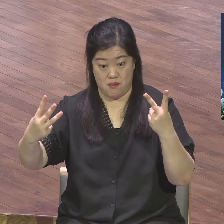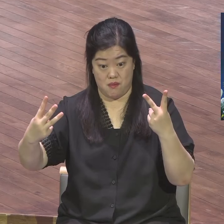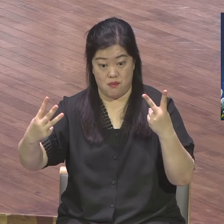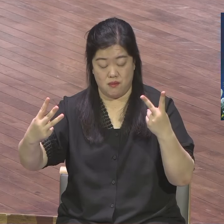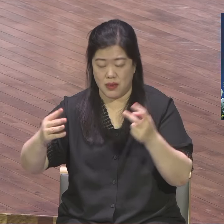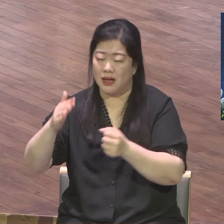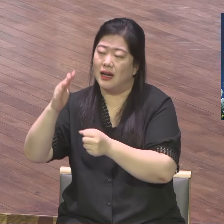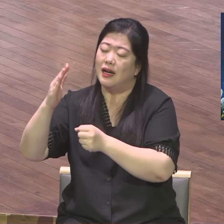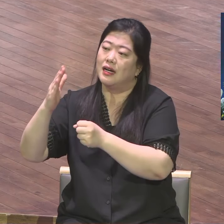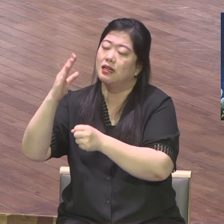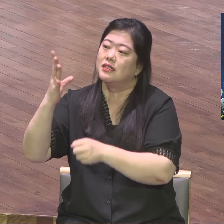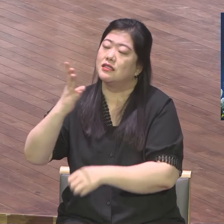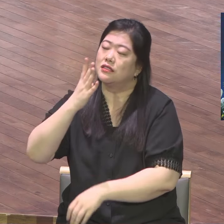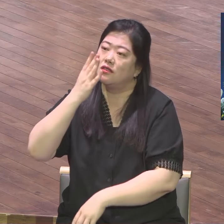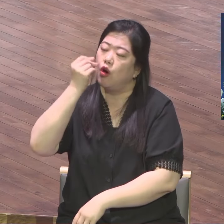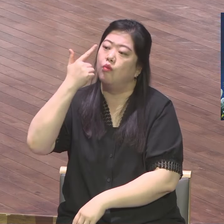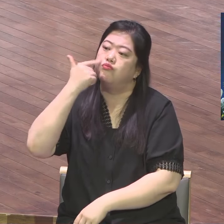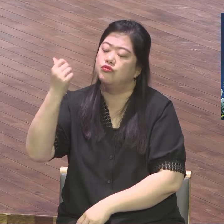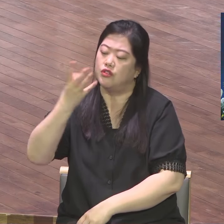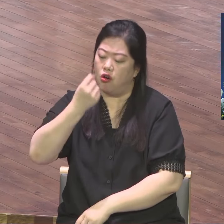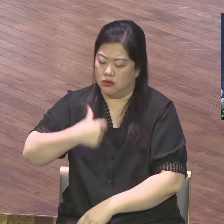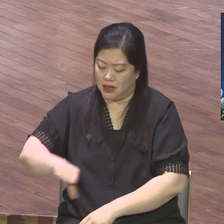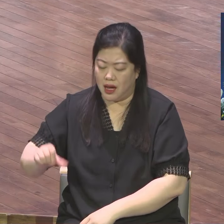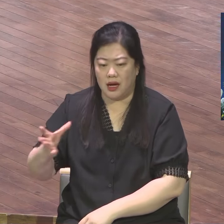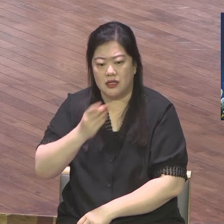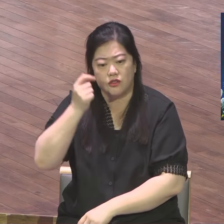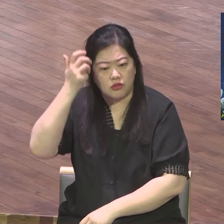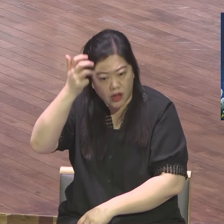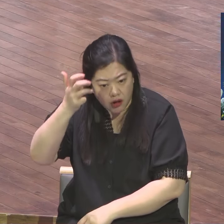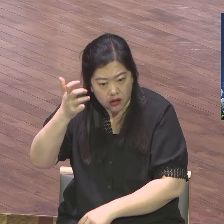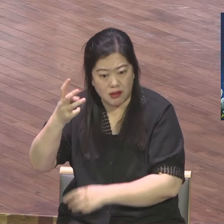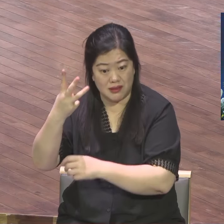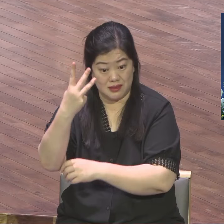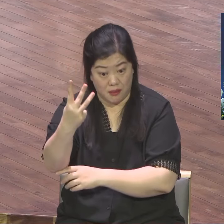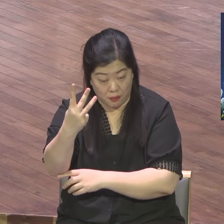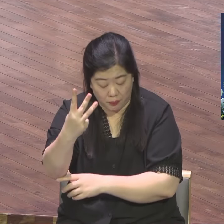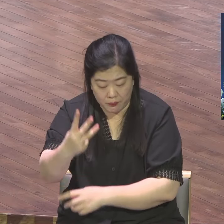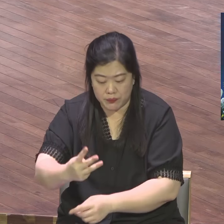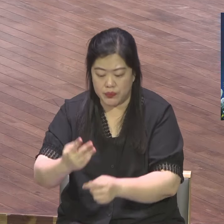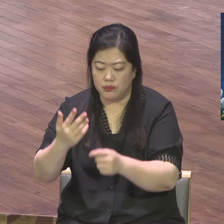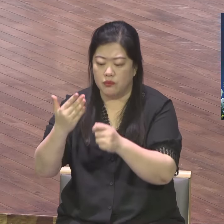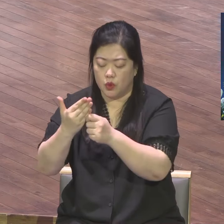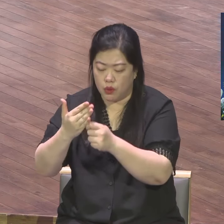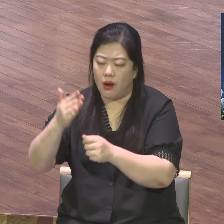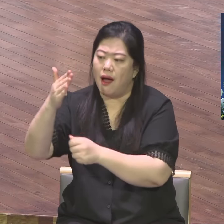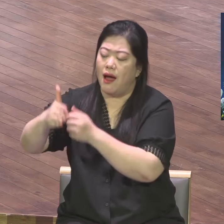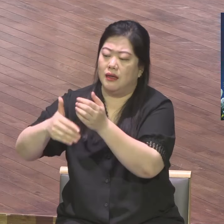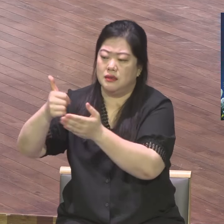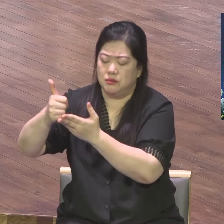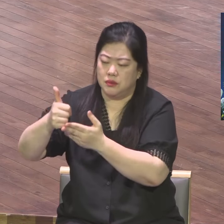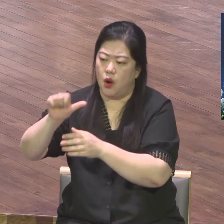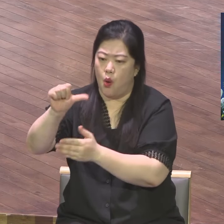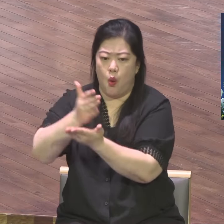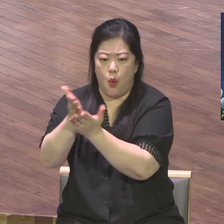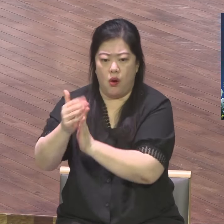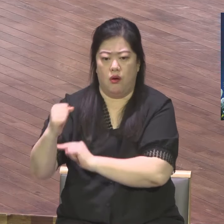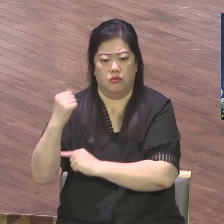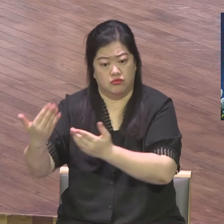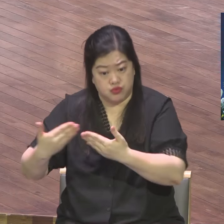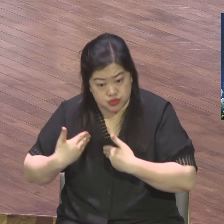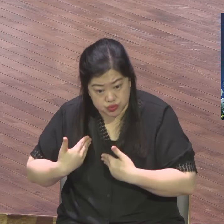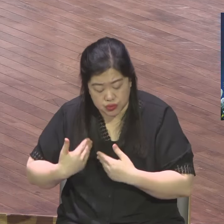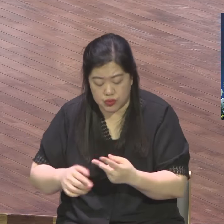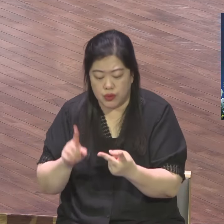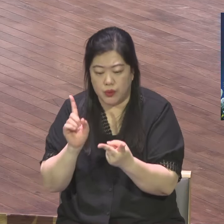성취하시고 성령 하나님 깨닫게 하시고, 아멘. 성부 성자 성령, 성삼위 하나님 오력 영역 지력 체력